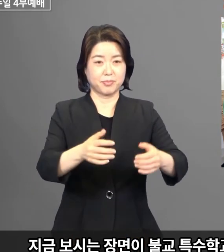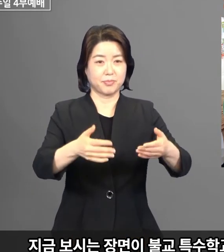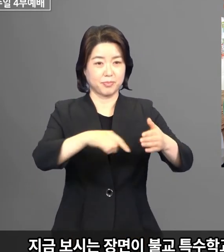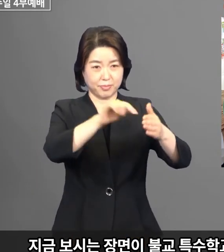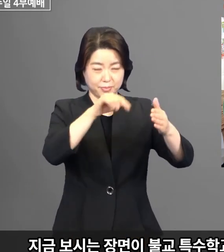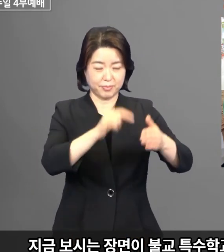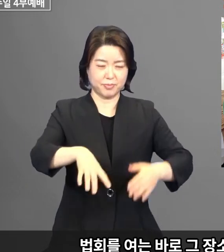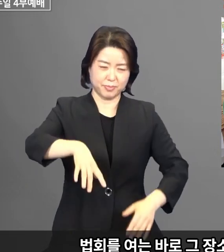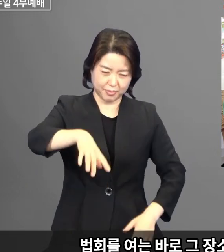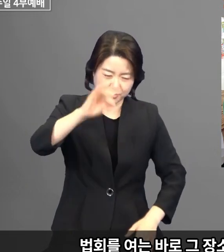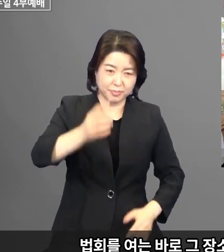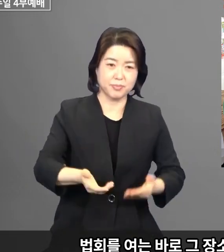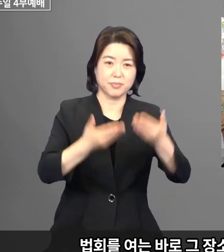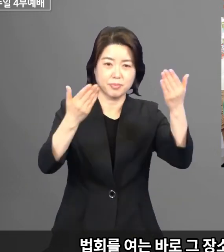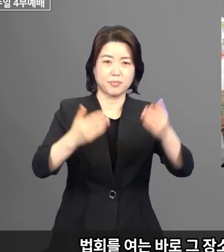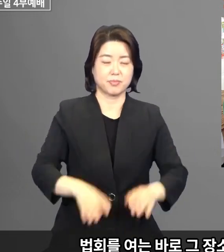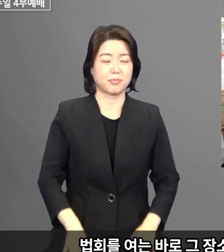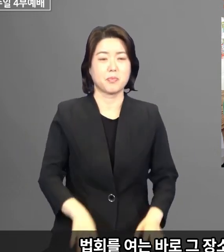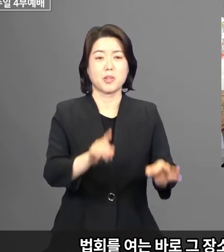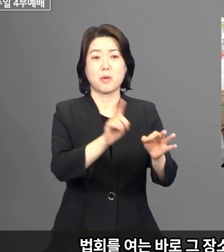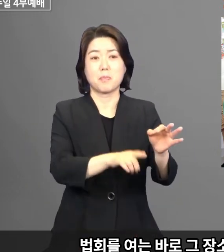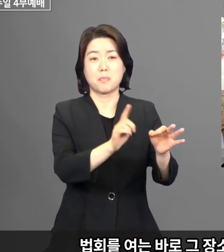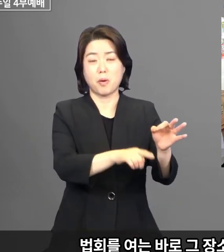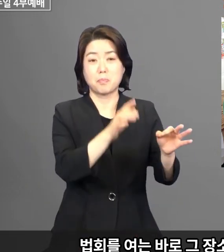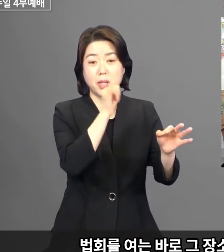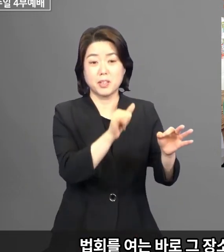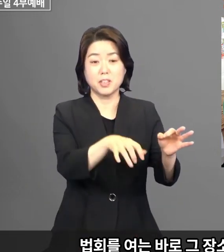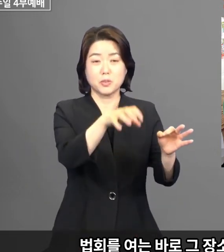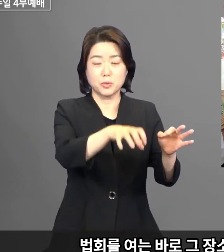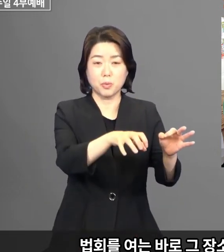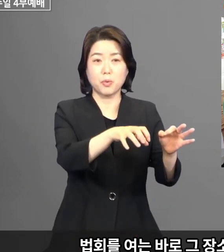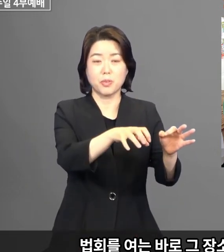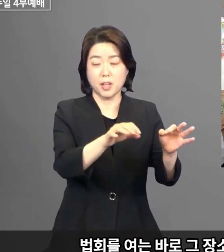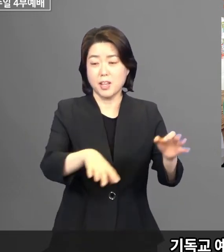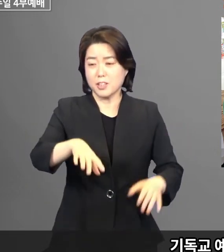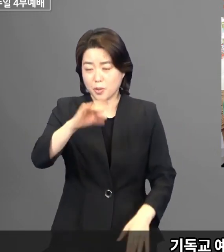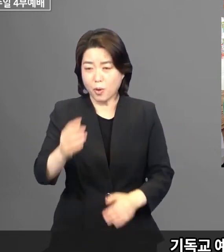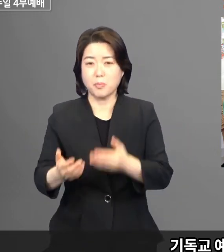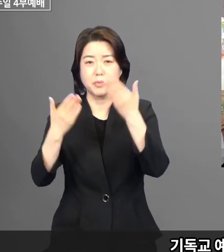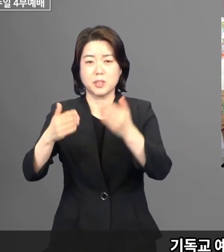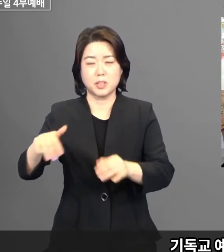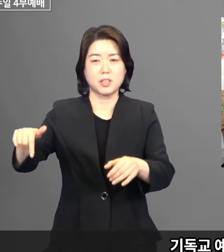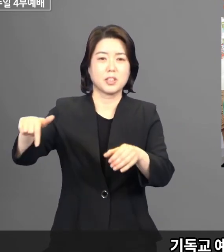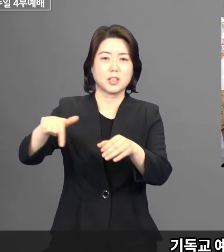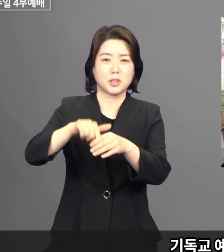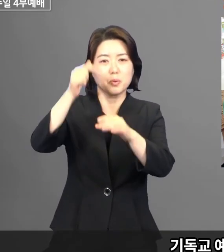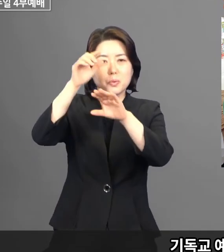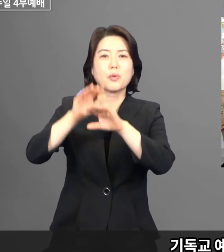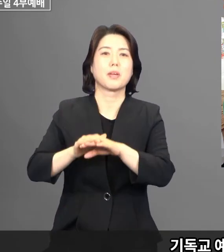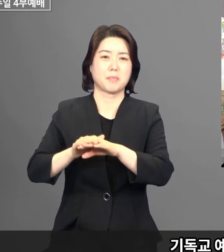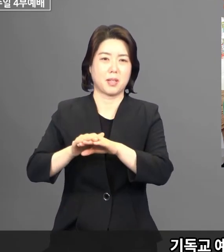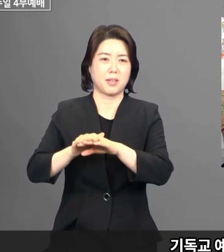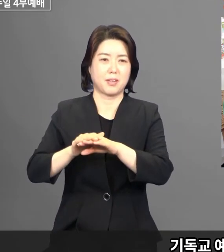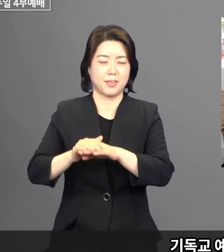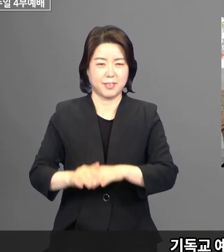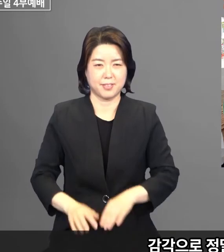드려지는, 법회를 여는 바로 그 장소에서 처음으로 드려지는 기독교 예배입니다.